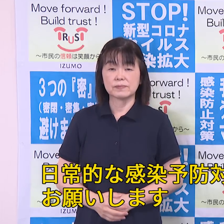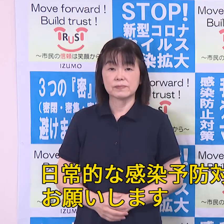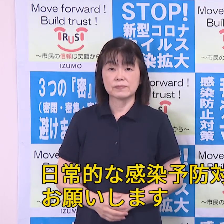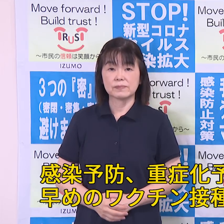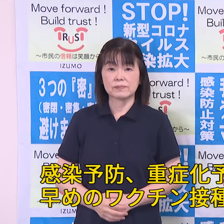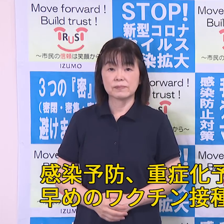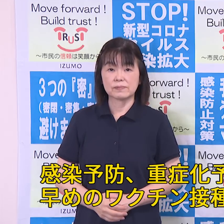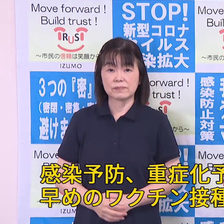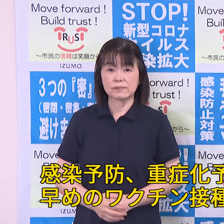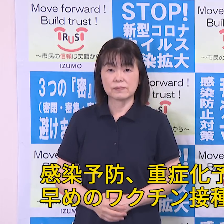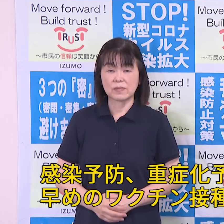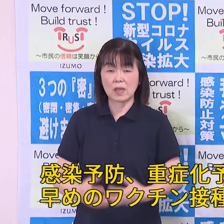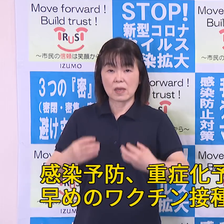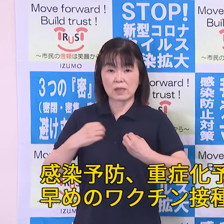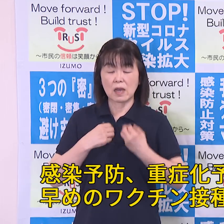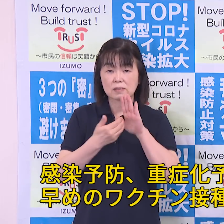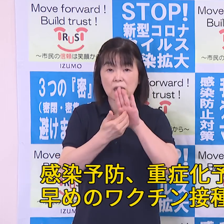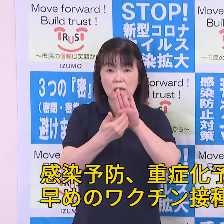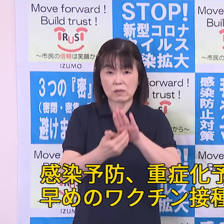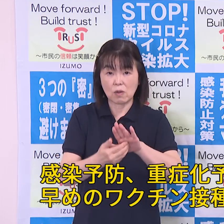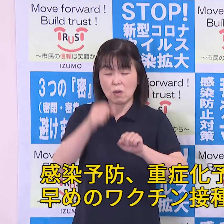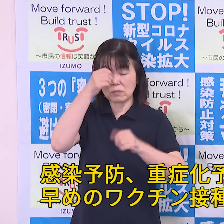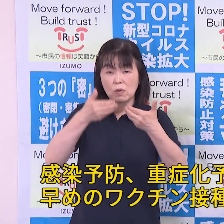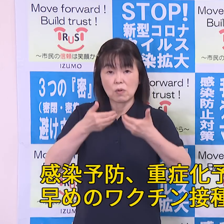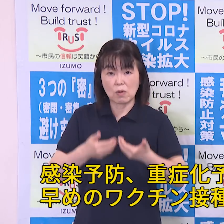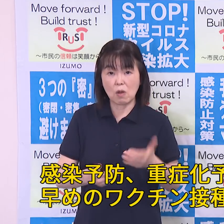して感染予防、重症化